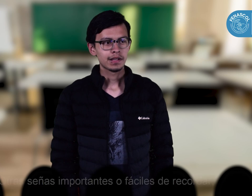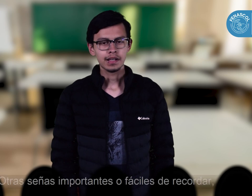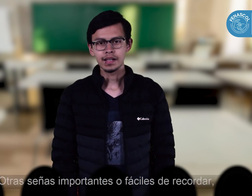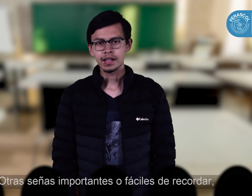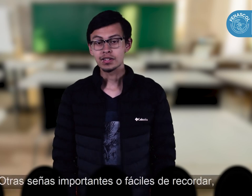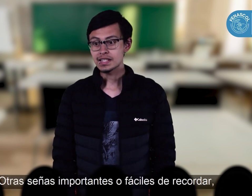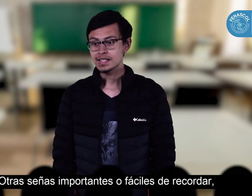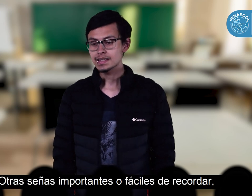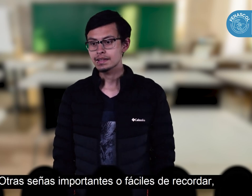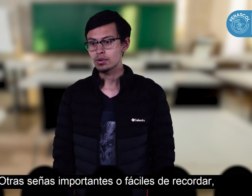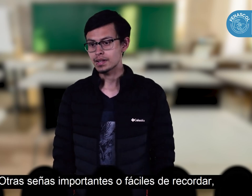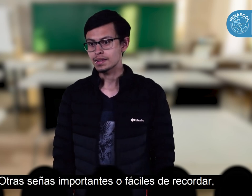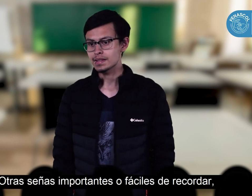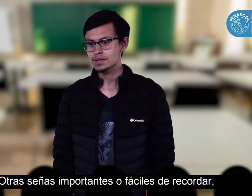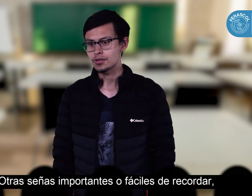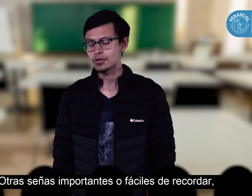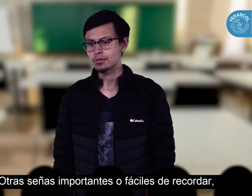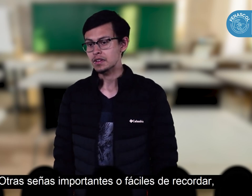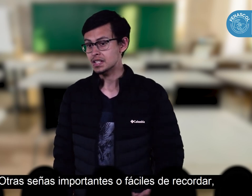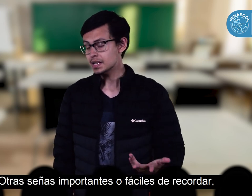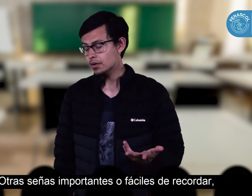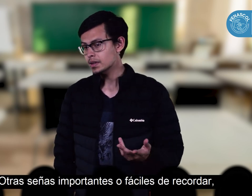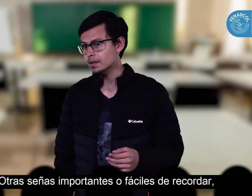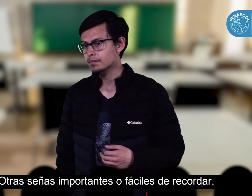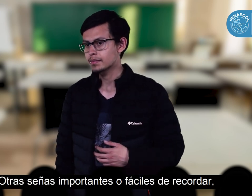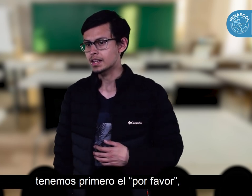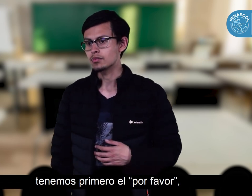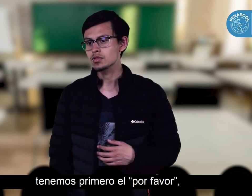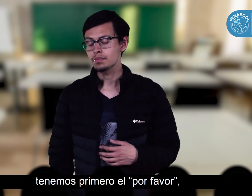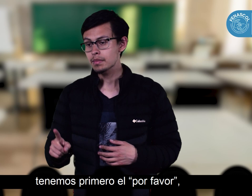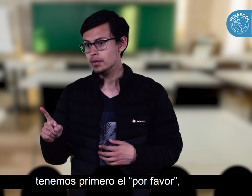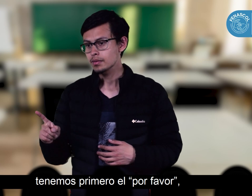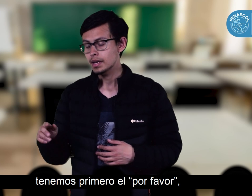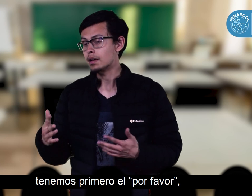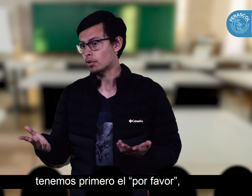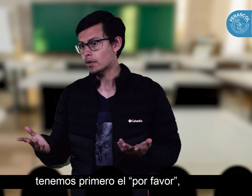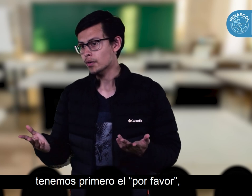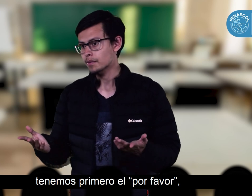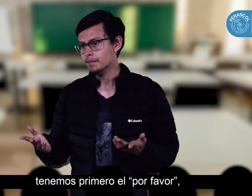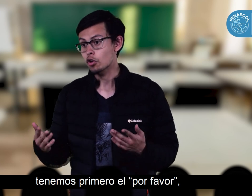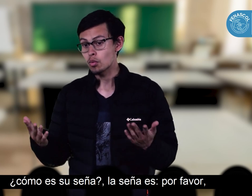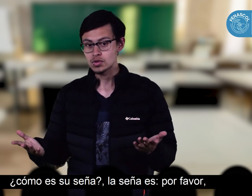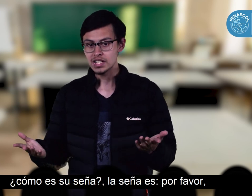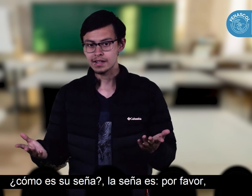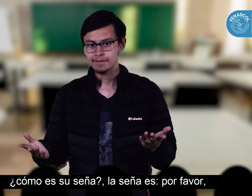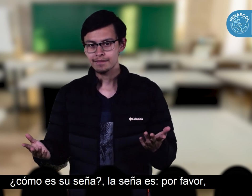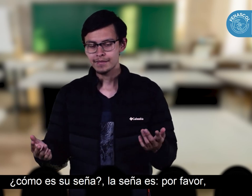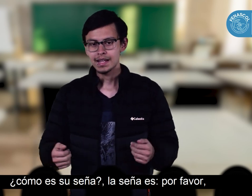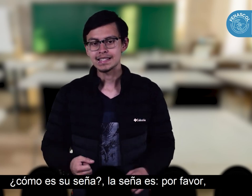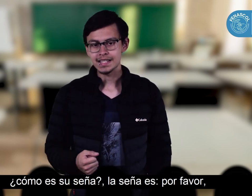Otras señas importantes o fáciles de recordar tenemos primero el por favor, ¿cómo es su seña? La seña